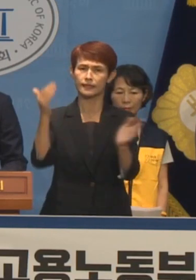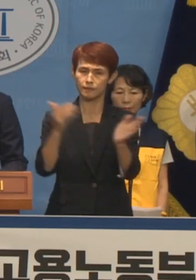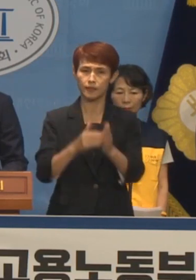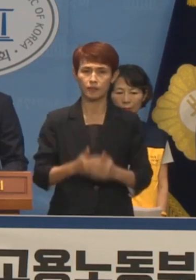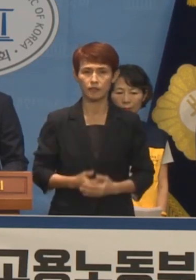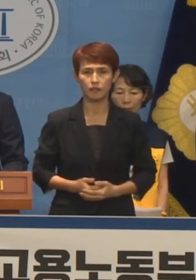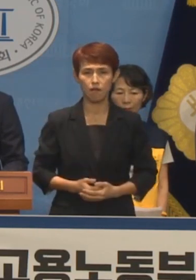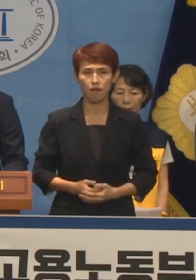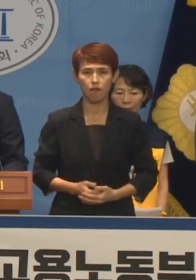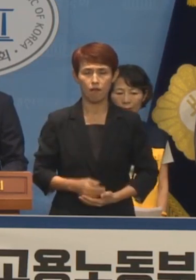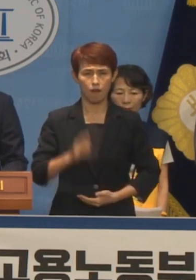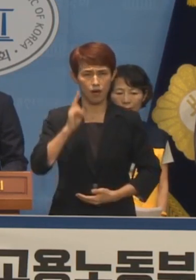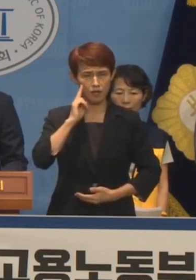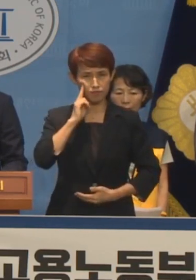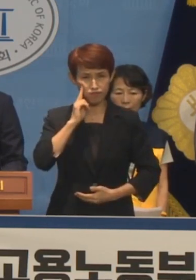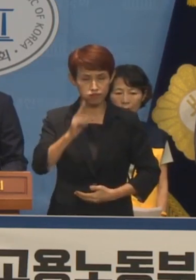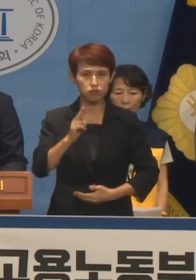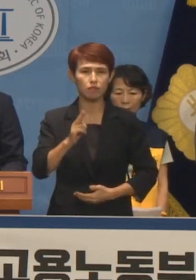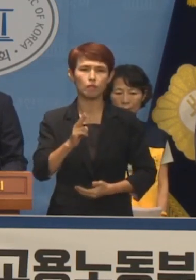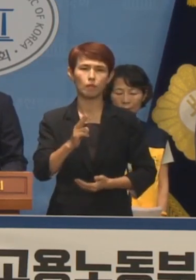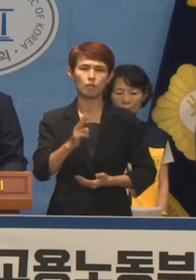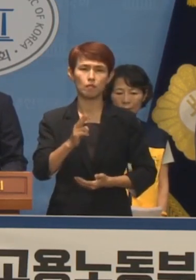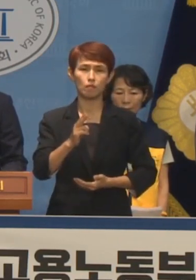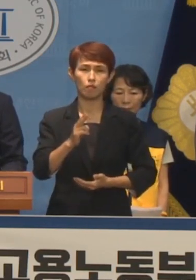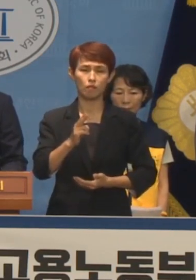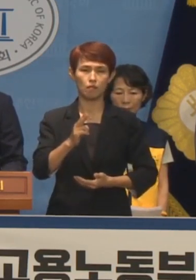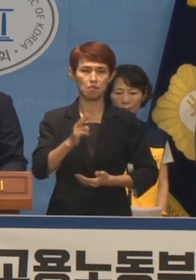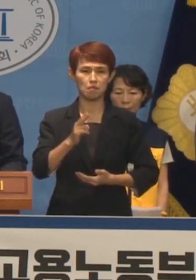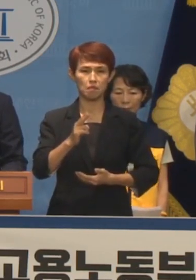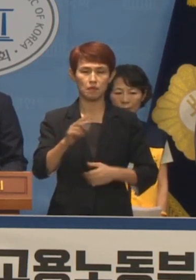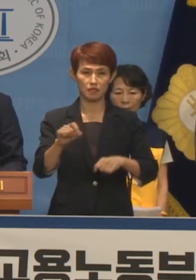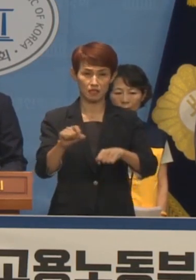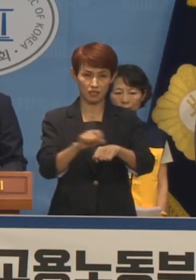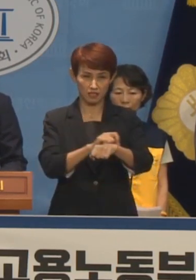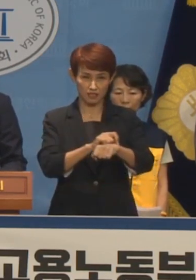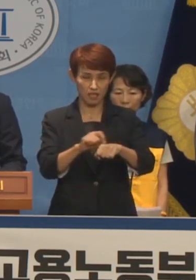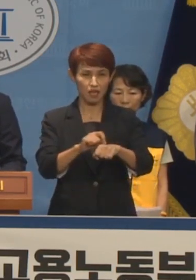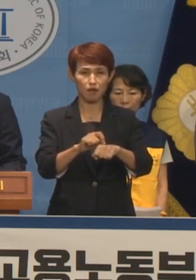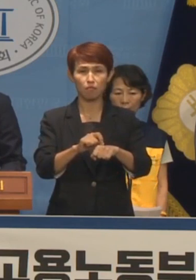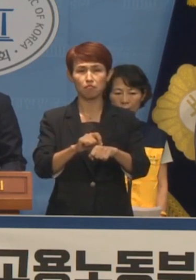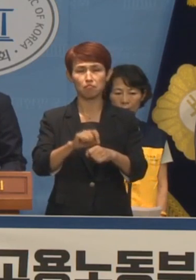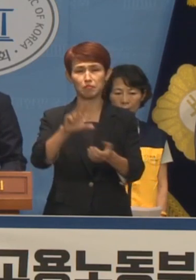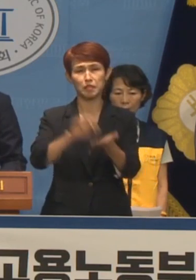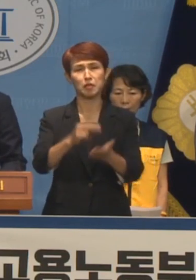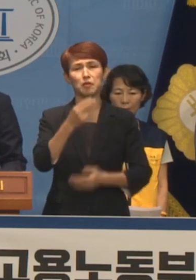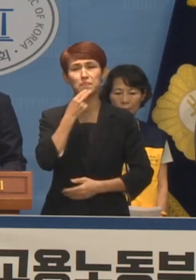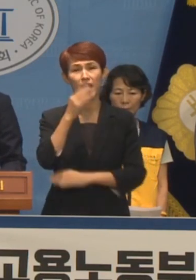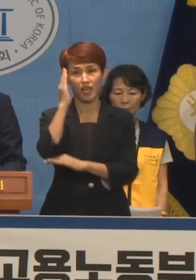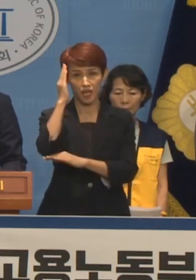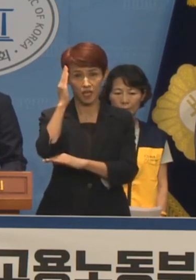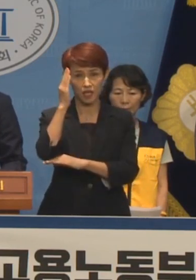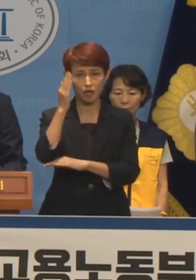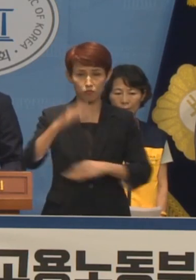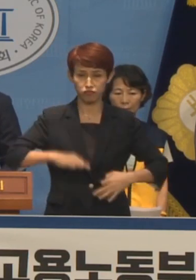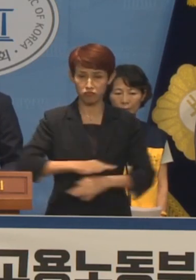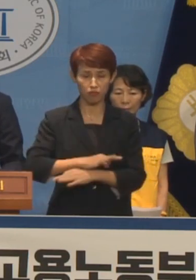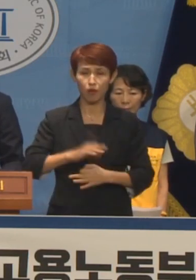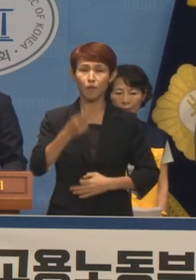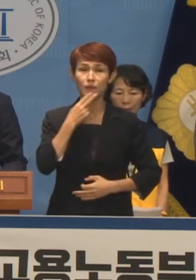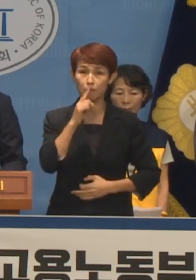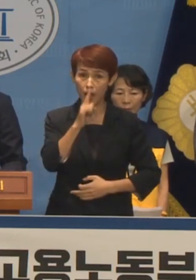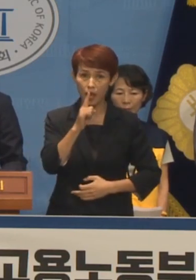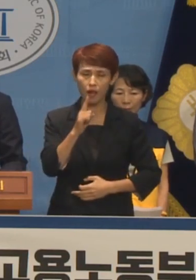혹자는 심각한 부정부패나 자녀 특혜 의혹 같은 치명적인 것은 없다고 이야기합니다. 하지만 김문수 후보자의 말과